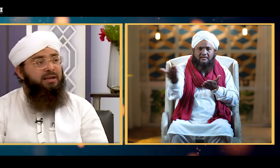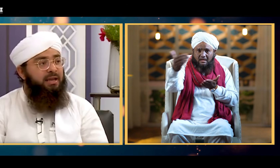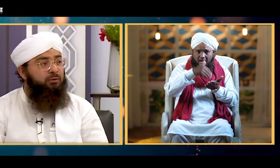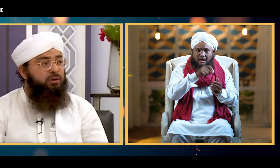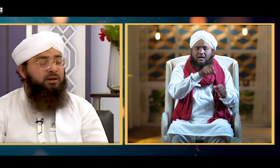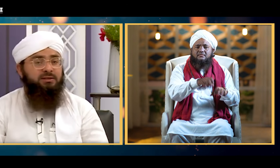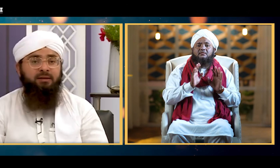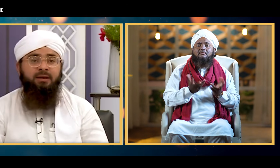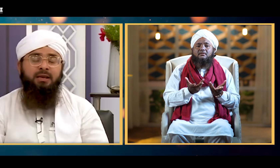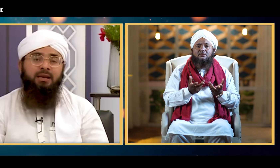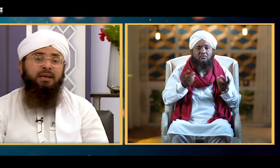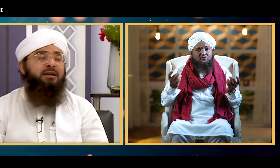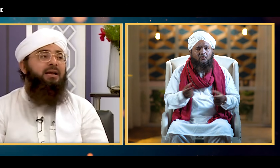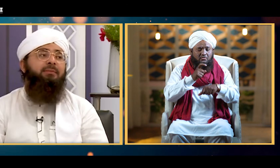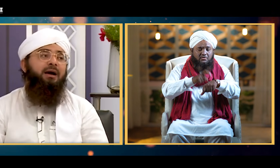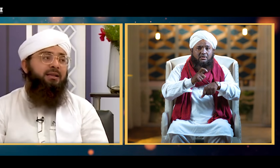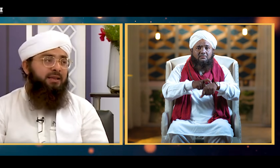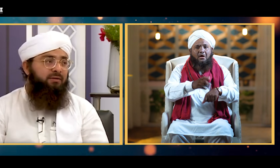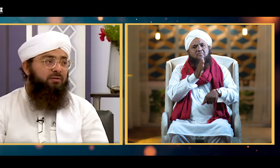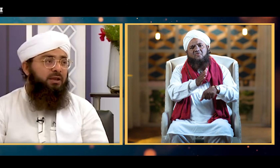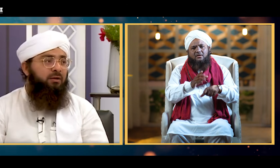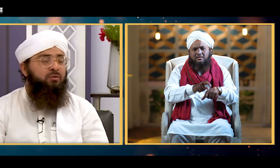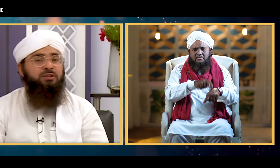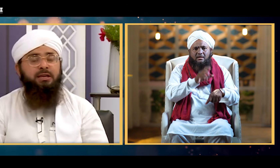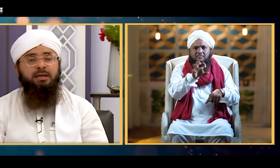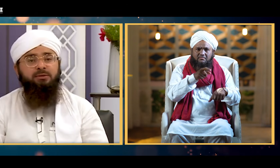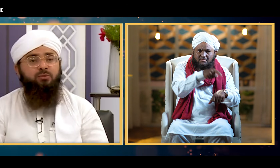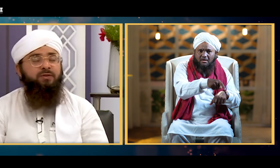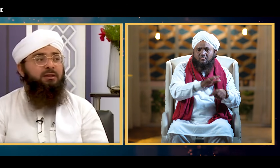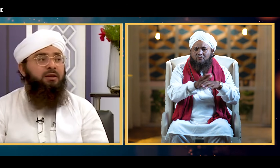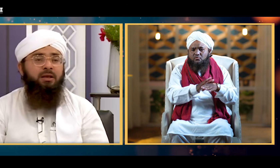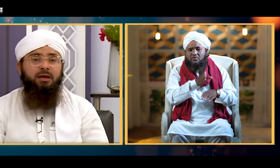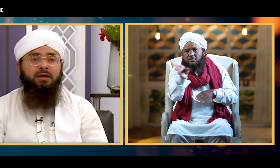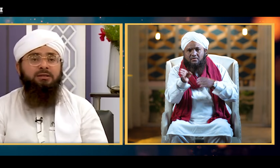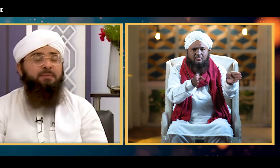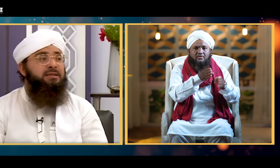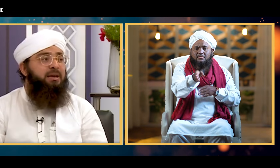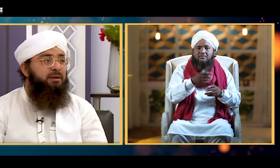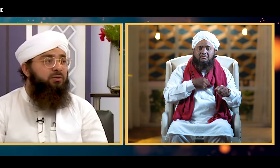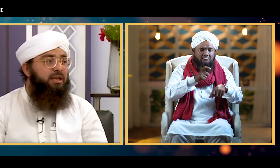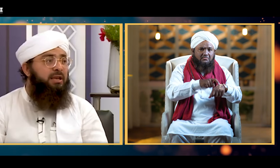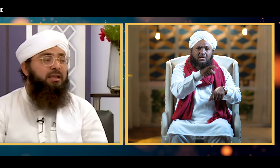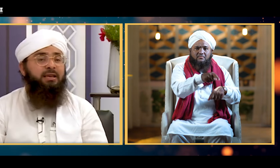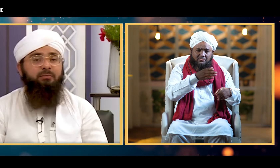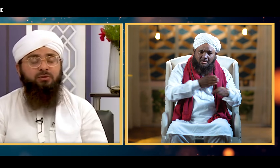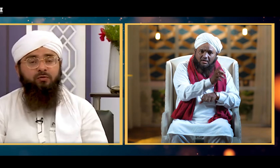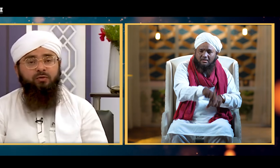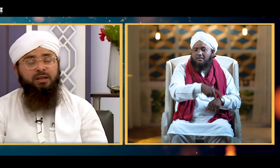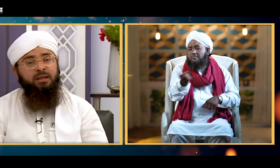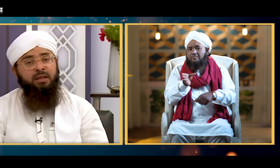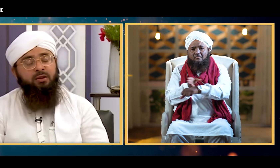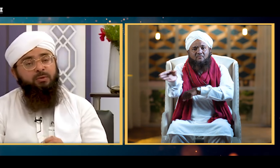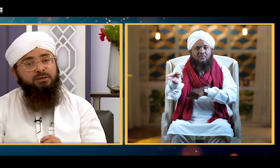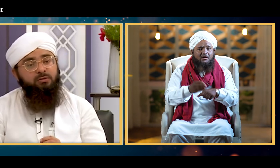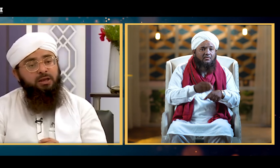کاٹنے کے لیے آئے ہوتے ہیں قصاب، ان کا ٹائم آگے دیا ہوا ہوتا ہے، اس دن ان کی مصروفیت سب کے سامنے ہوتی ہے کہ کتنے یہ مصروف ہوتے